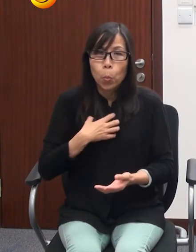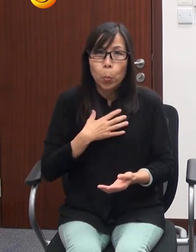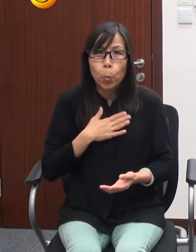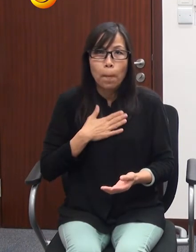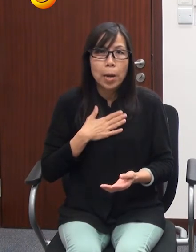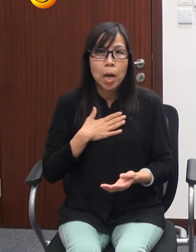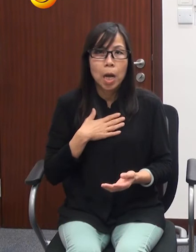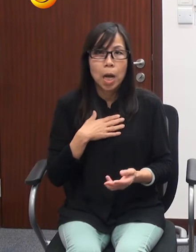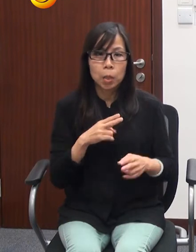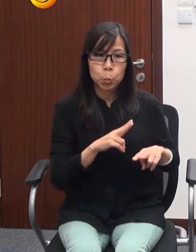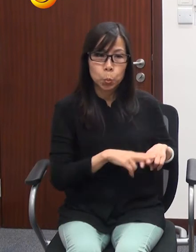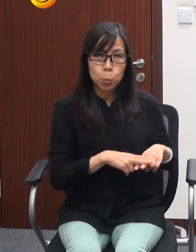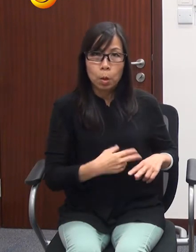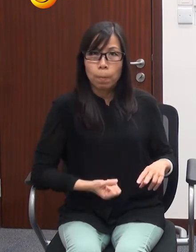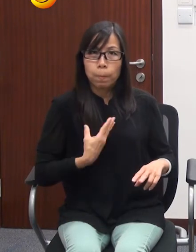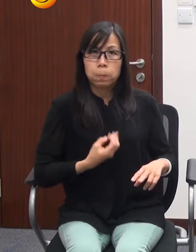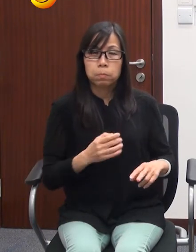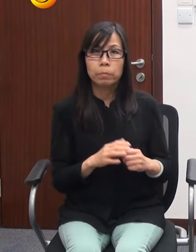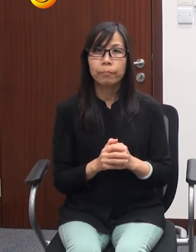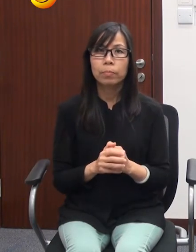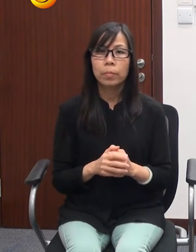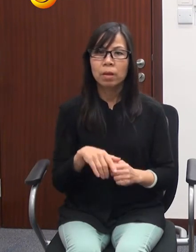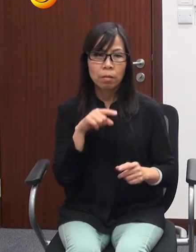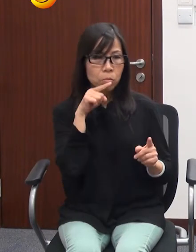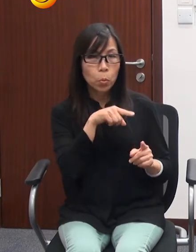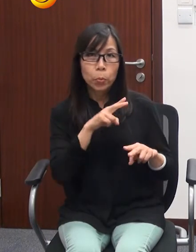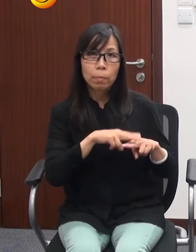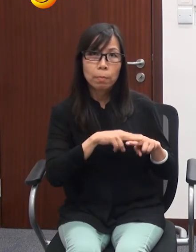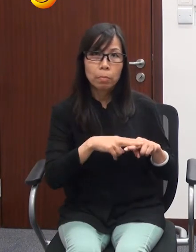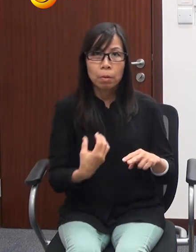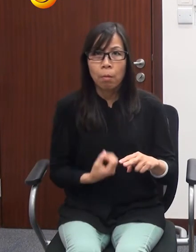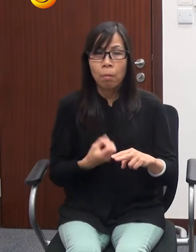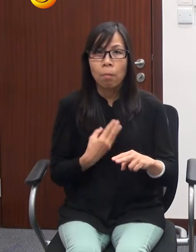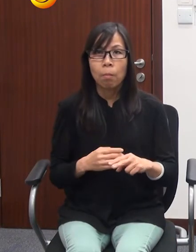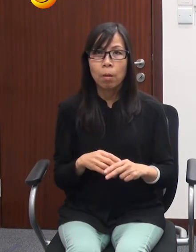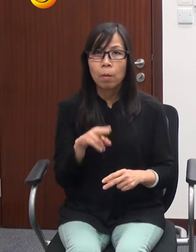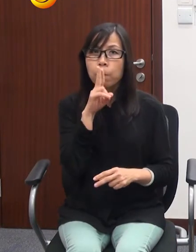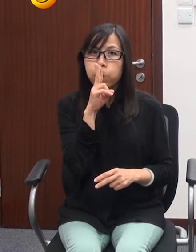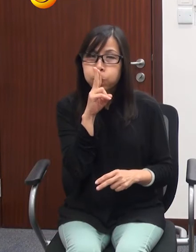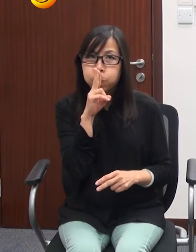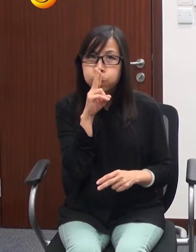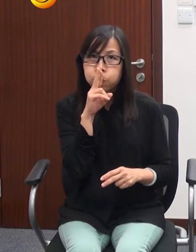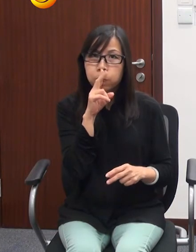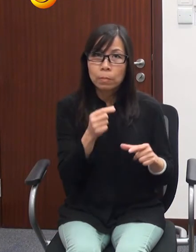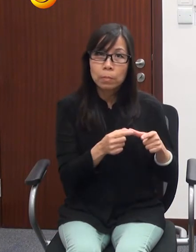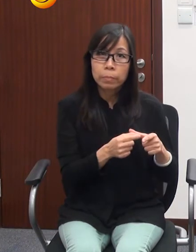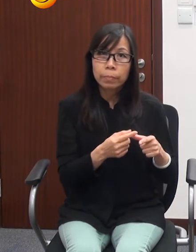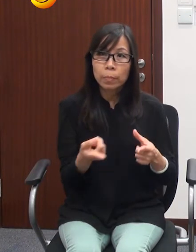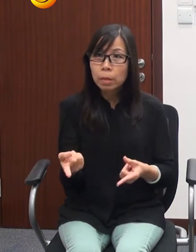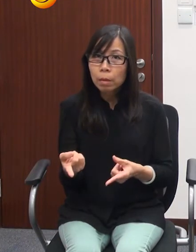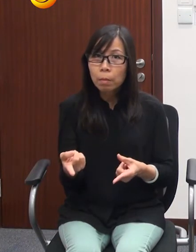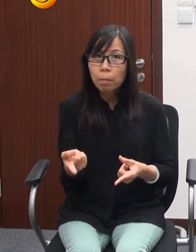講共產黨嘅嘢。到而家，因為好嬲中共，就唔好共產黨嘅嘢，咁即係點咧？即係當佢唔存在，